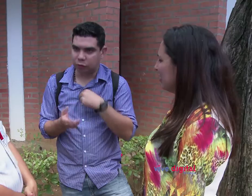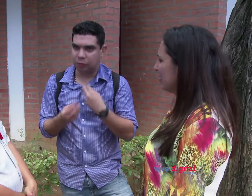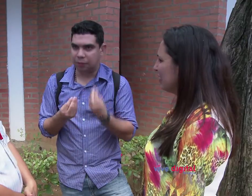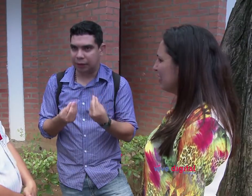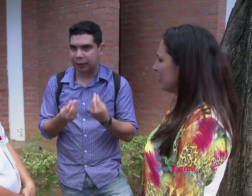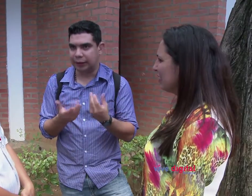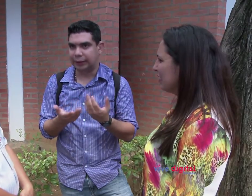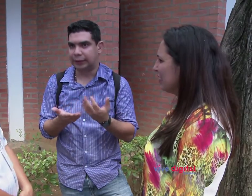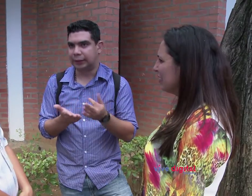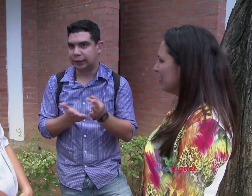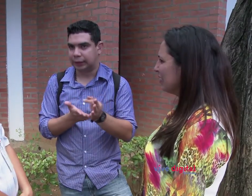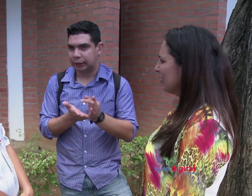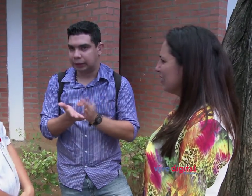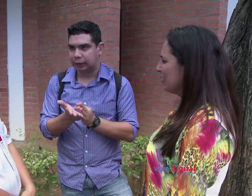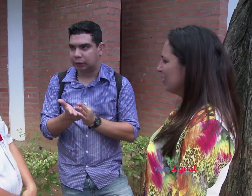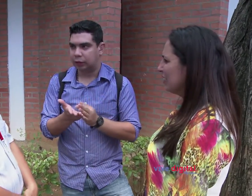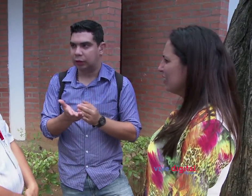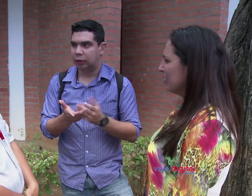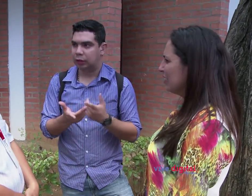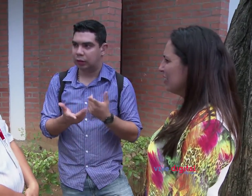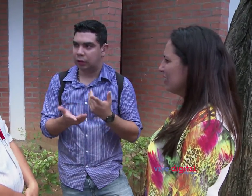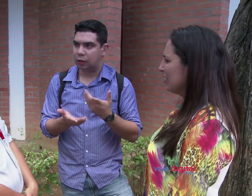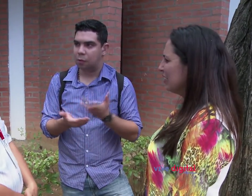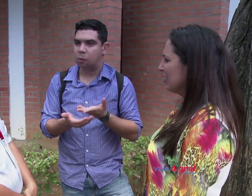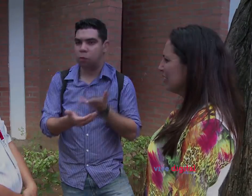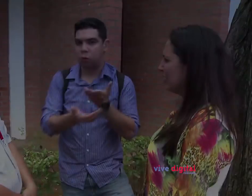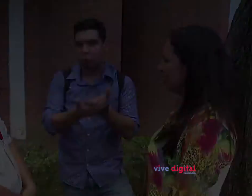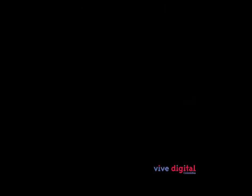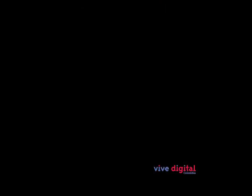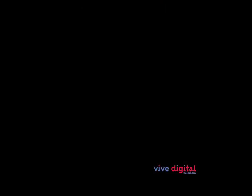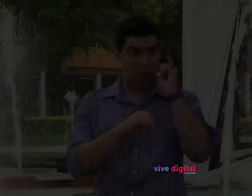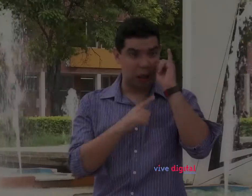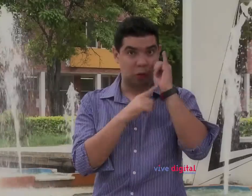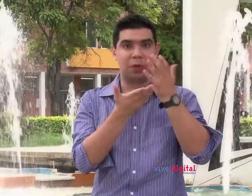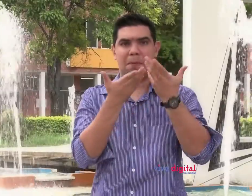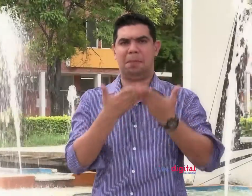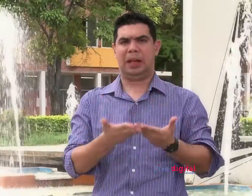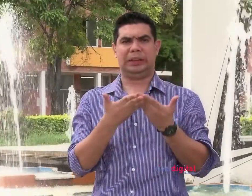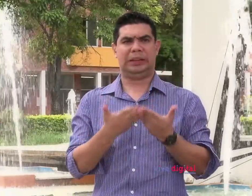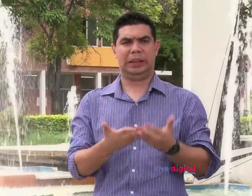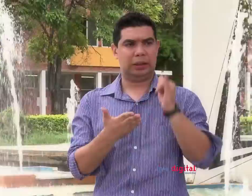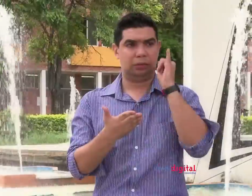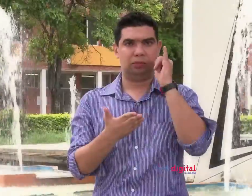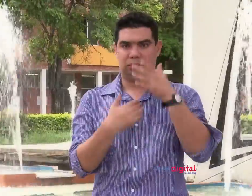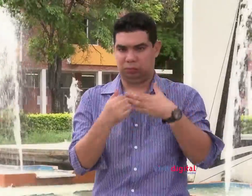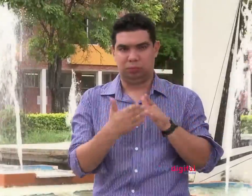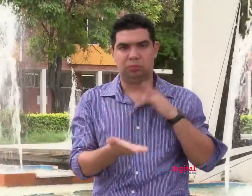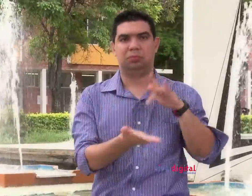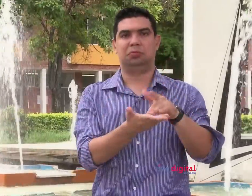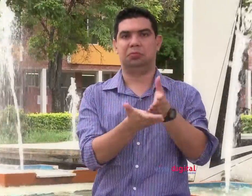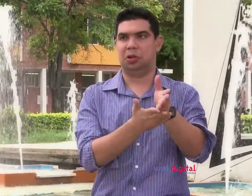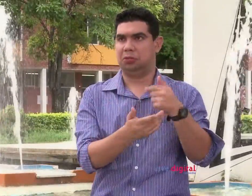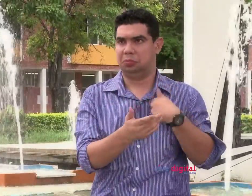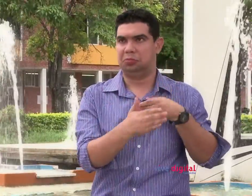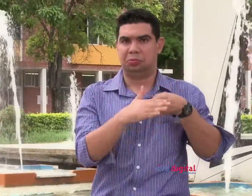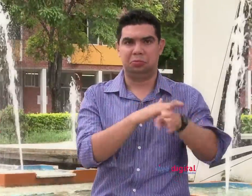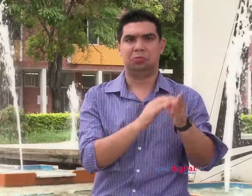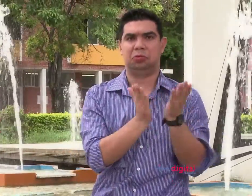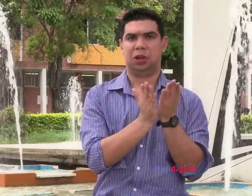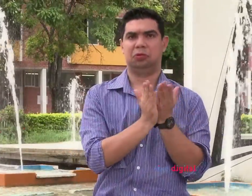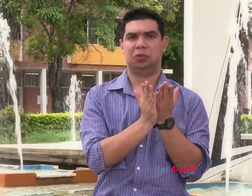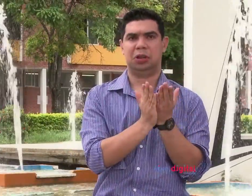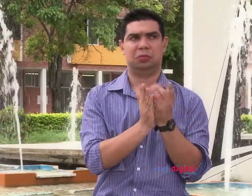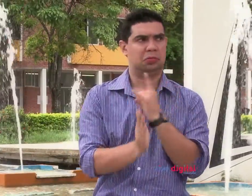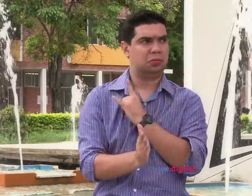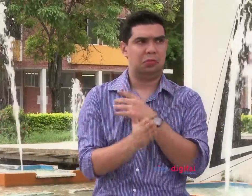Yo he sido una persona sorda. He estado estudiando ingeniería de telecomunicaciones. Es una carrera muy pesada. Cuando entré acá en